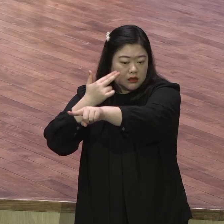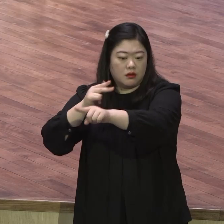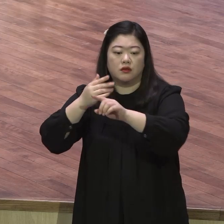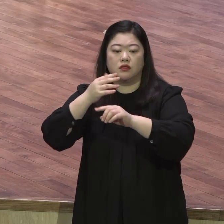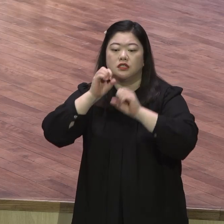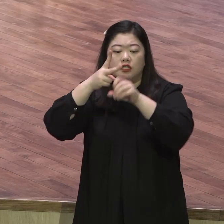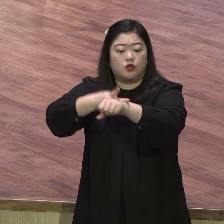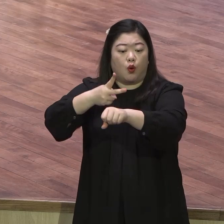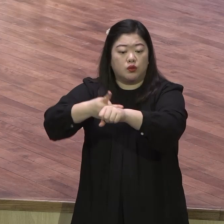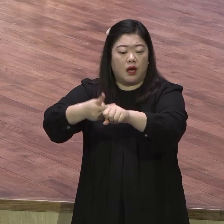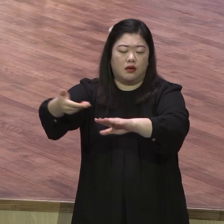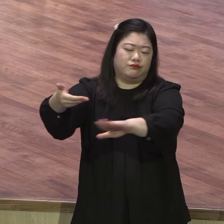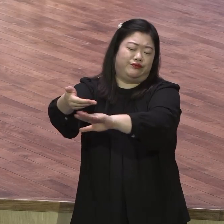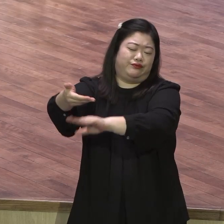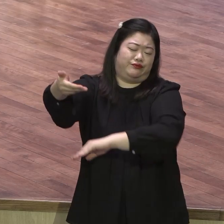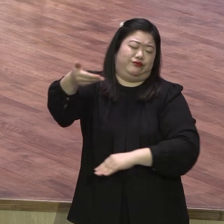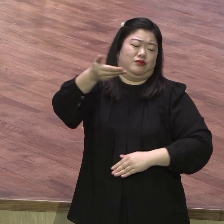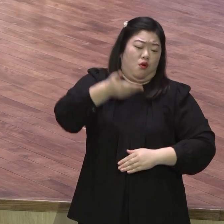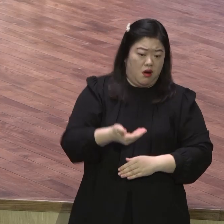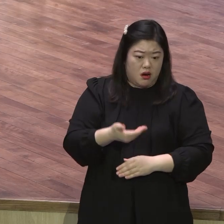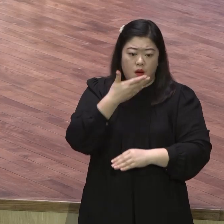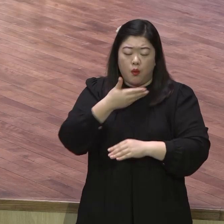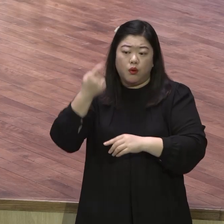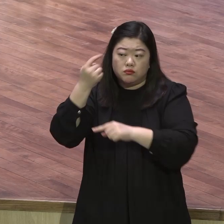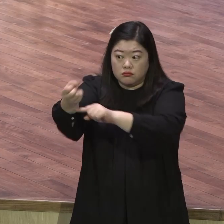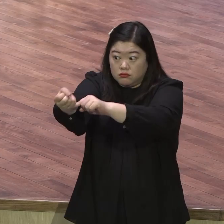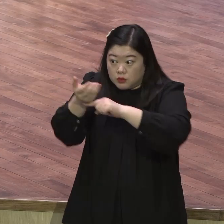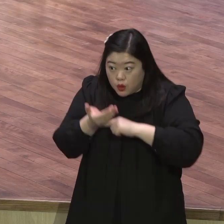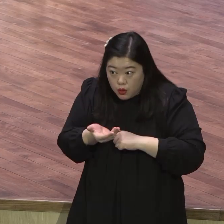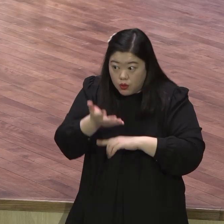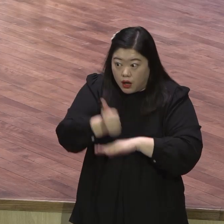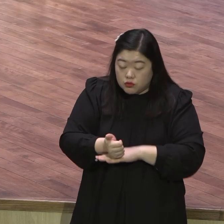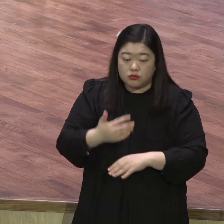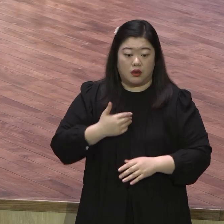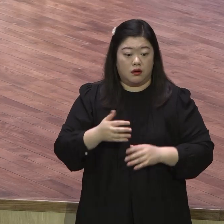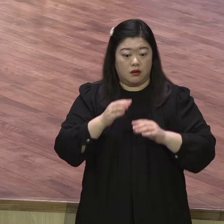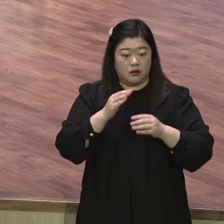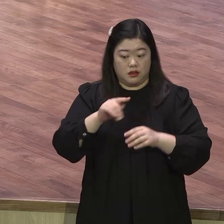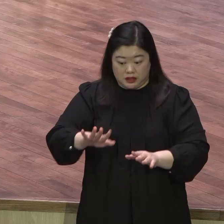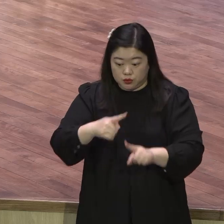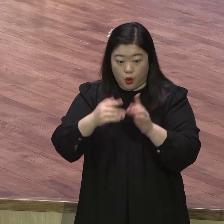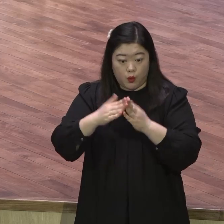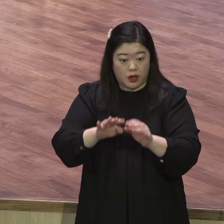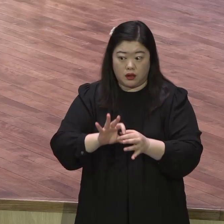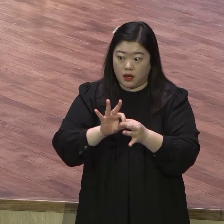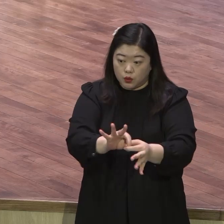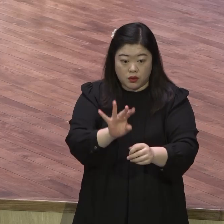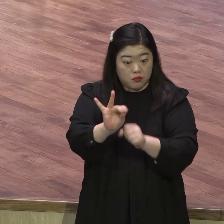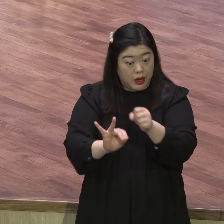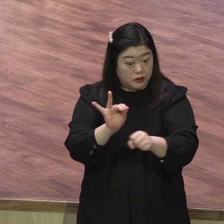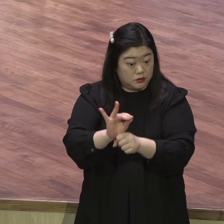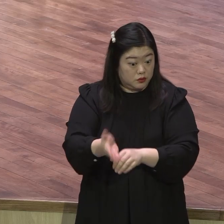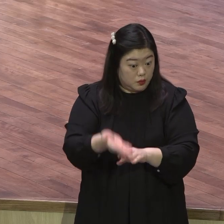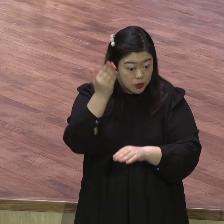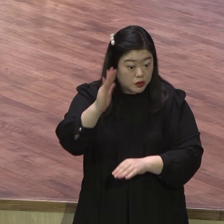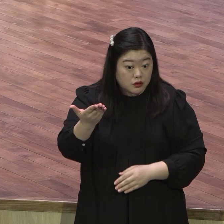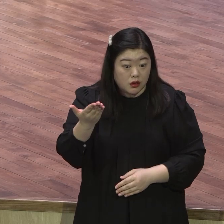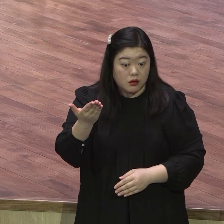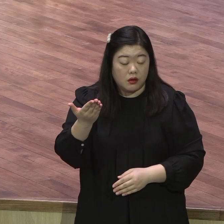위해서 뛰어야 되는 것이 그것이 교회 사명이에요. 구원받은 데 사명 할 일이 그 하나밖에 없어요. 교회 존재의 이유가 뭐냐? 전도와 성교예요.